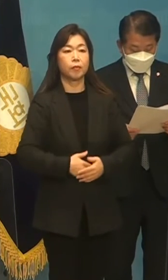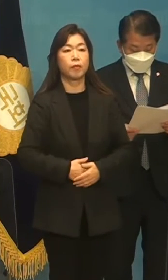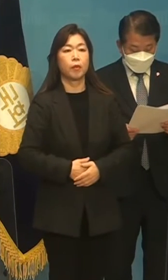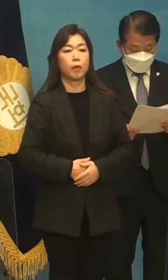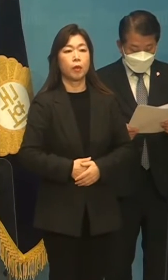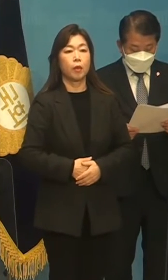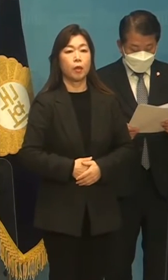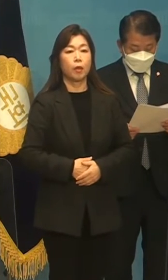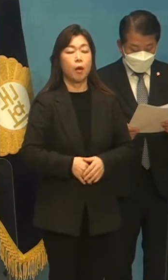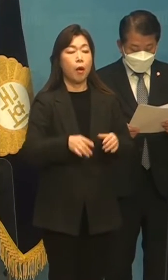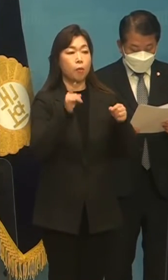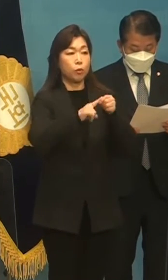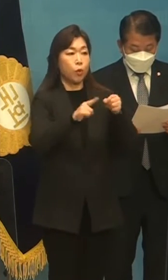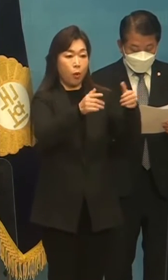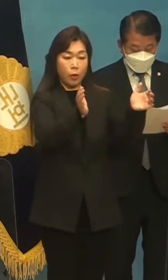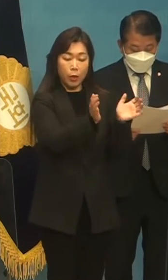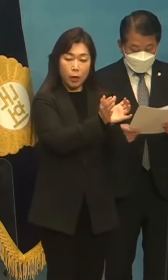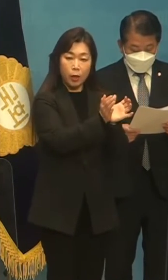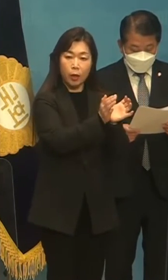저희가